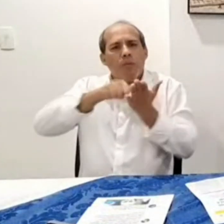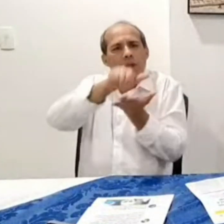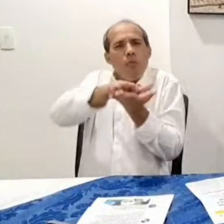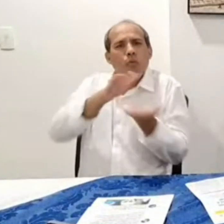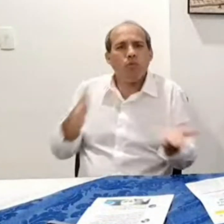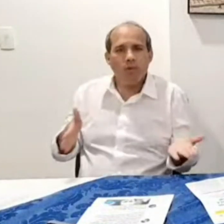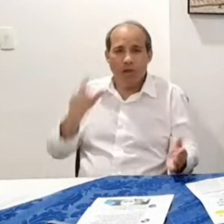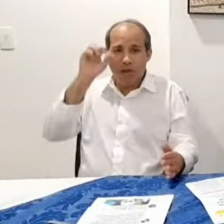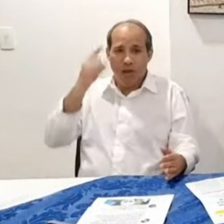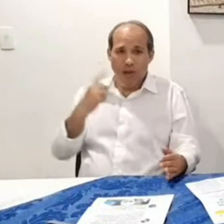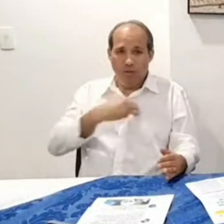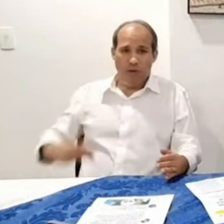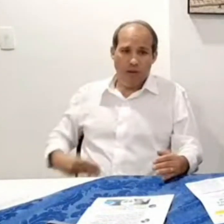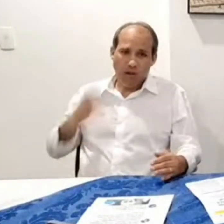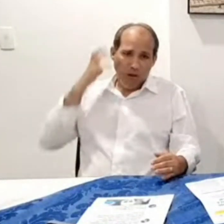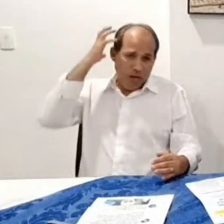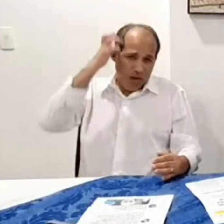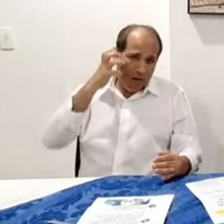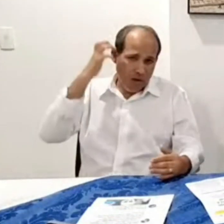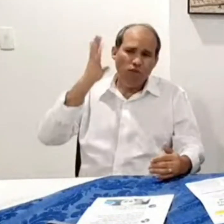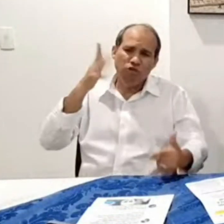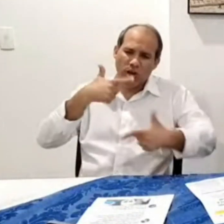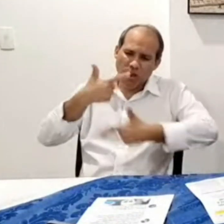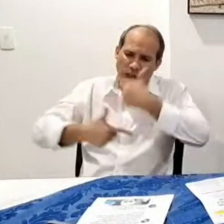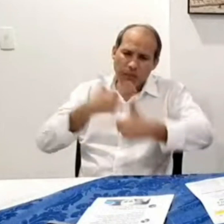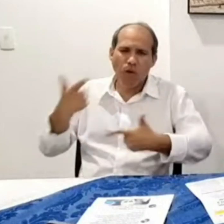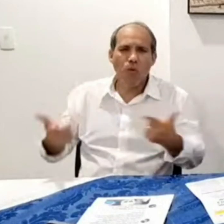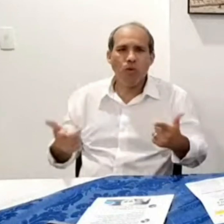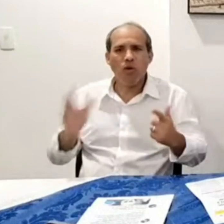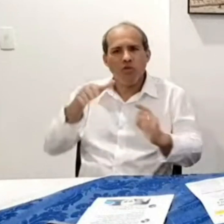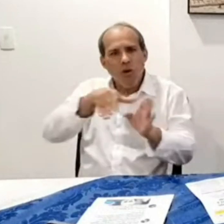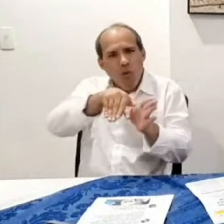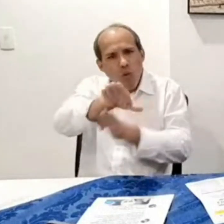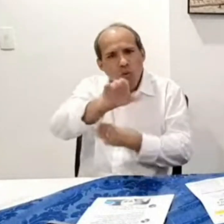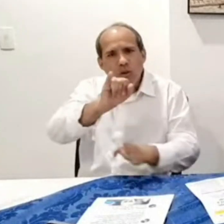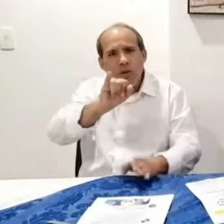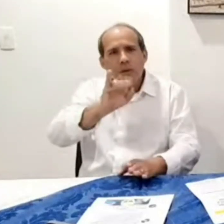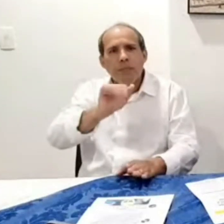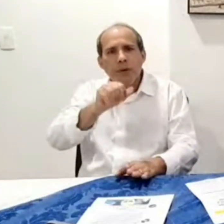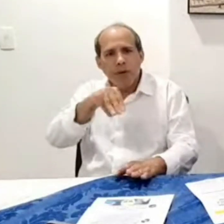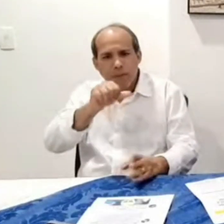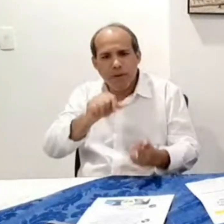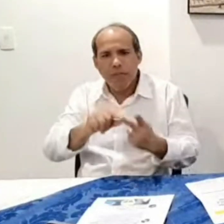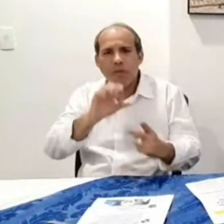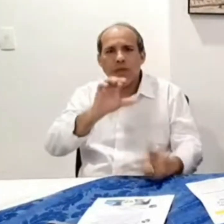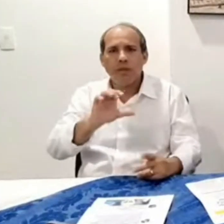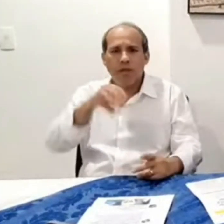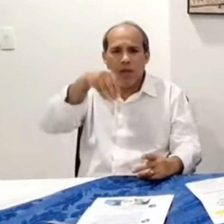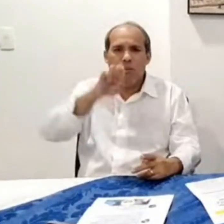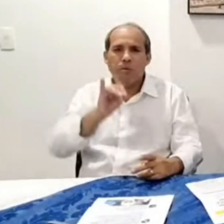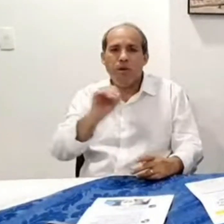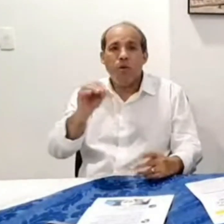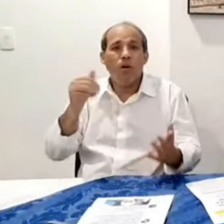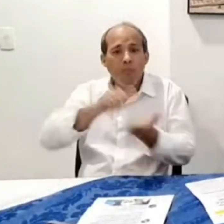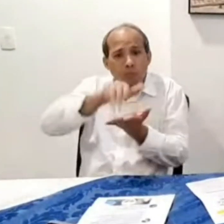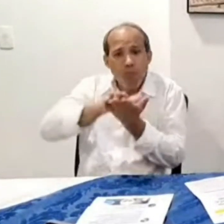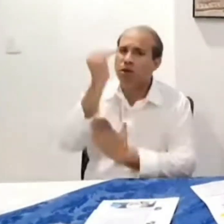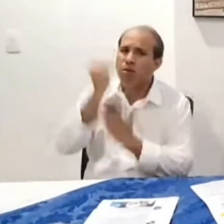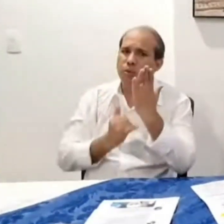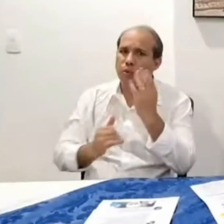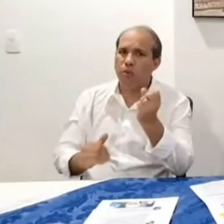Salles, ministro do Meio Ambiente, trabalhou nisso, bem orientou aí o IBAMA e o ICMBio, e a multagem caiu em torno de